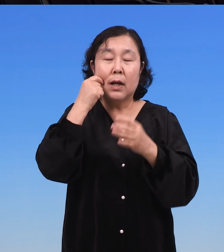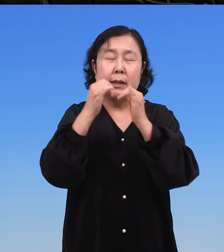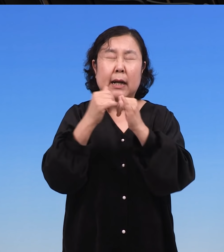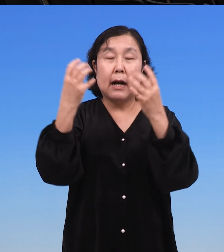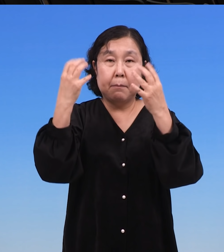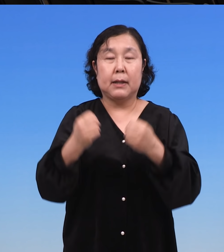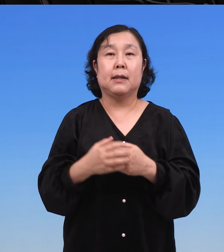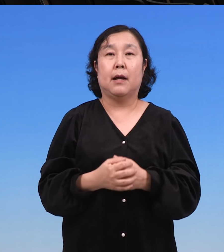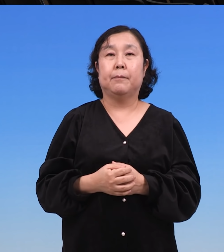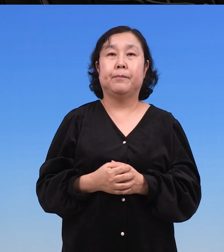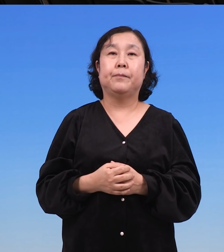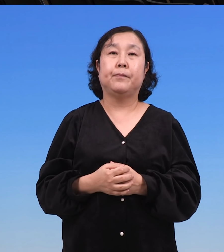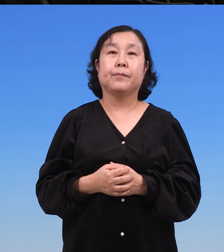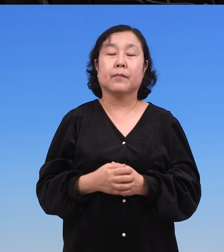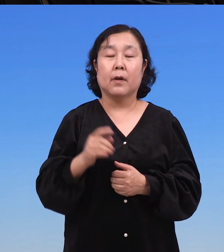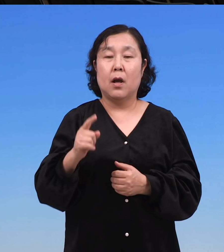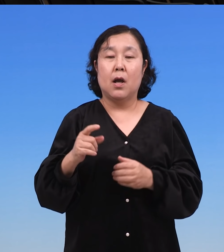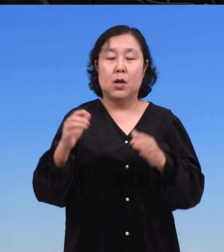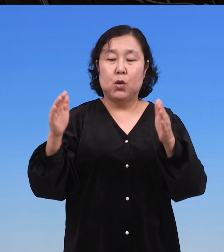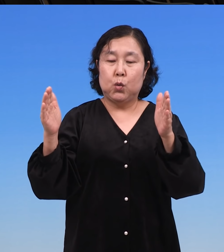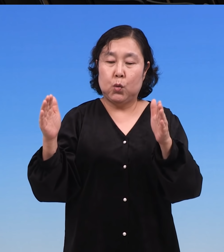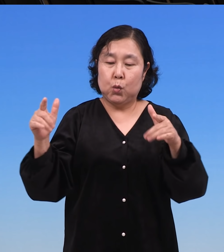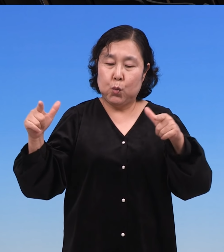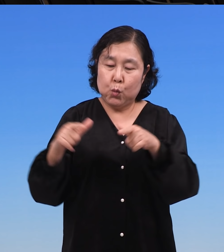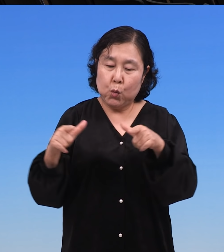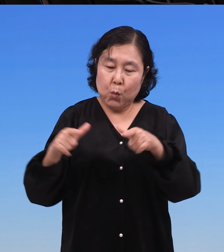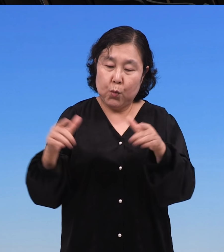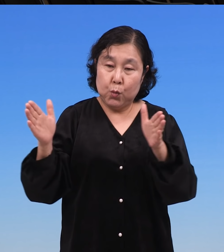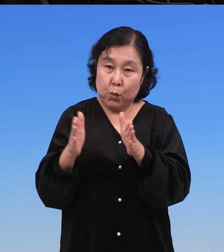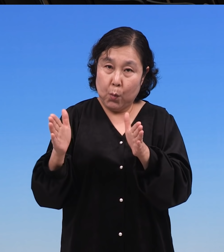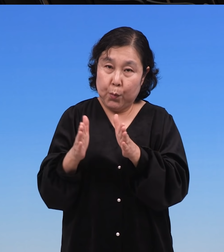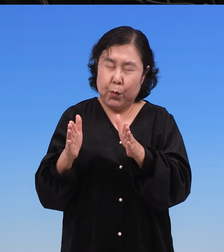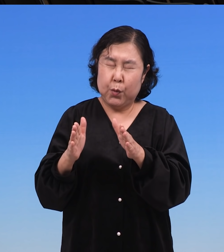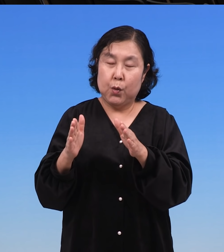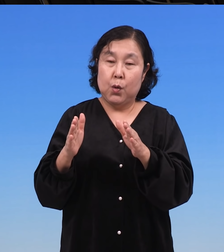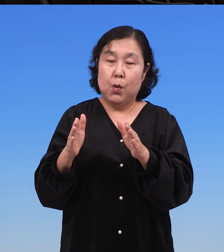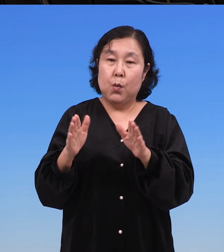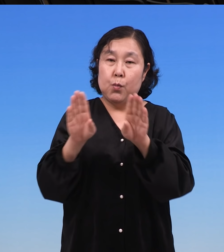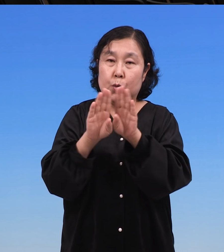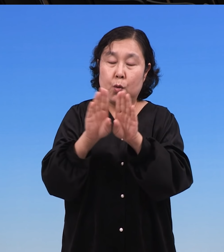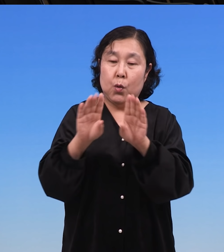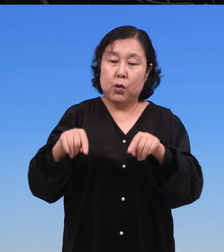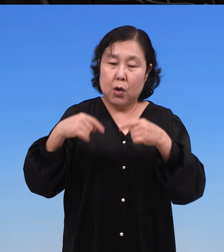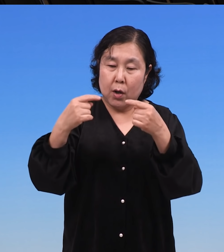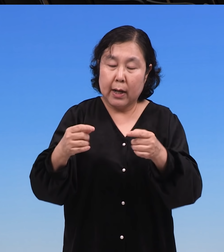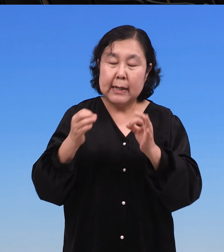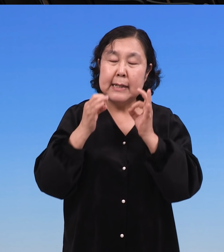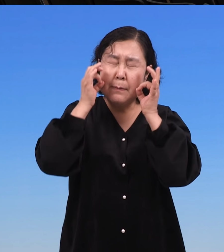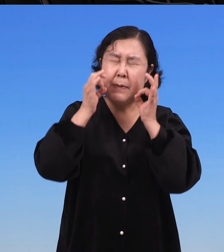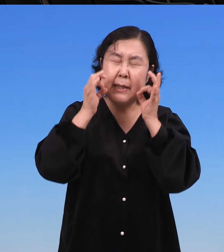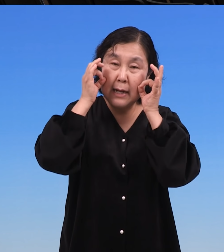자가 많으니라. 제가 주목하는 건요, 여기 나오는 좁은 문으로 들어가기를 힘쓰라 할 때 힘쓰라는 단어예요. 이